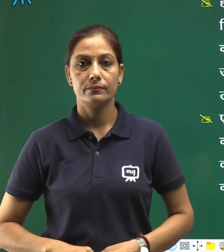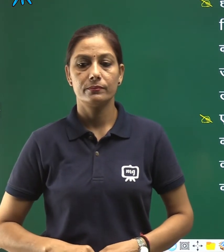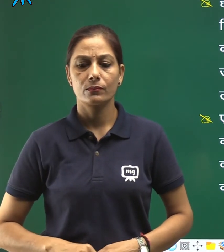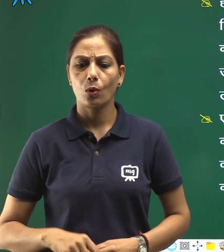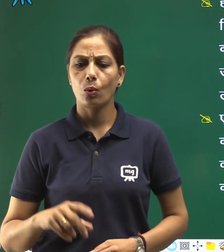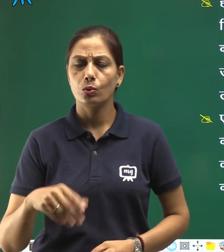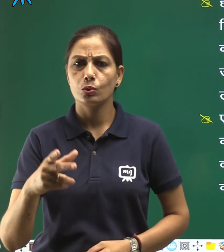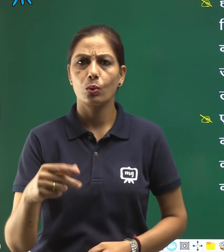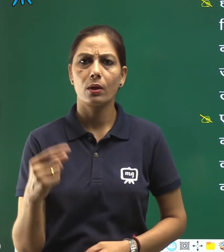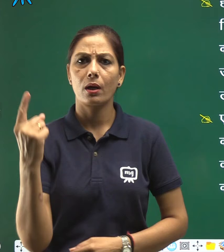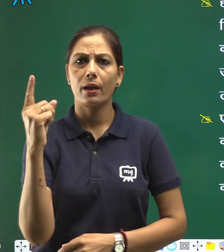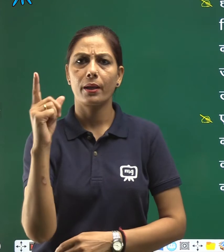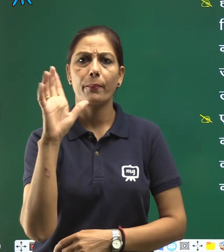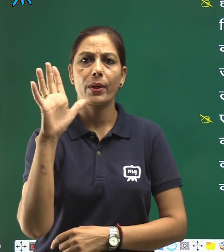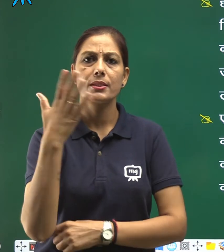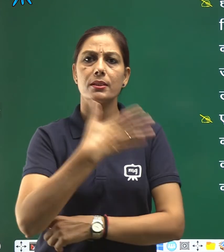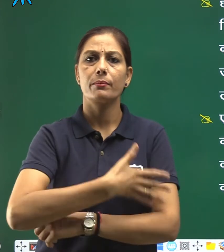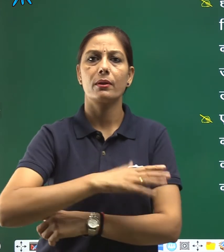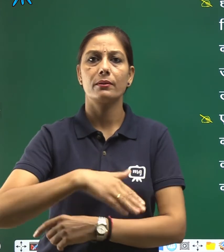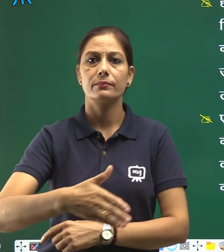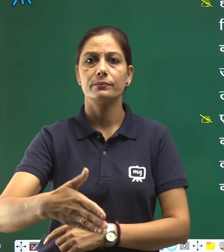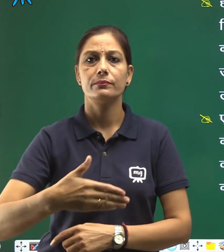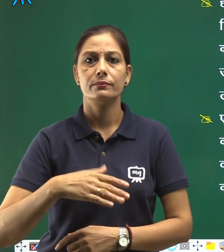जो हर 15 दिन में